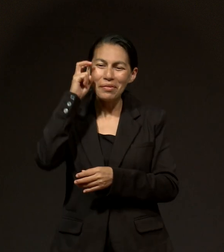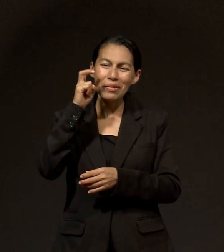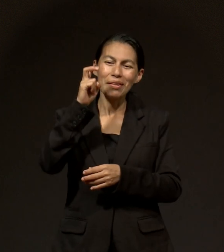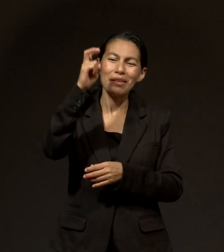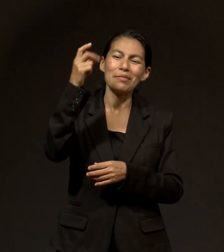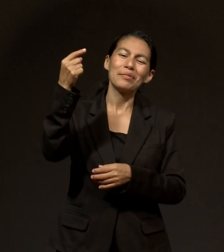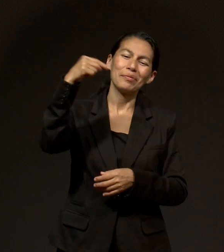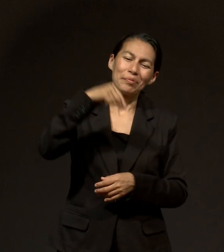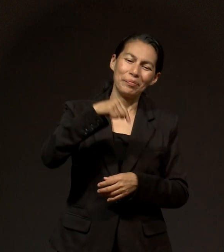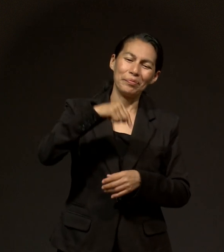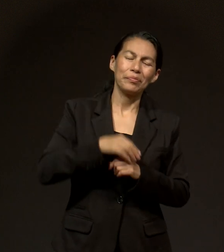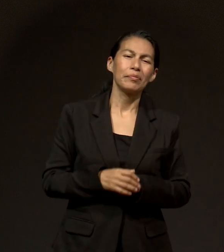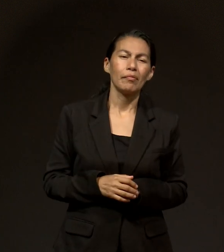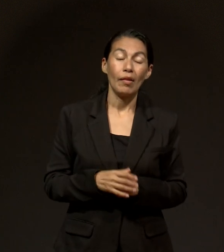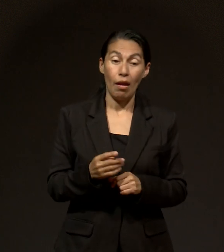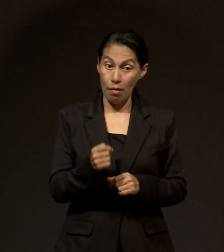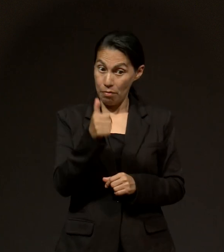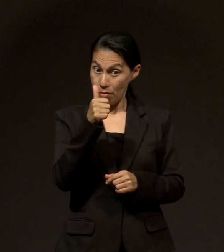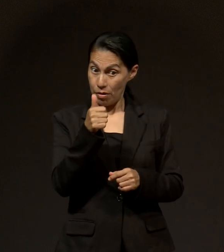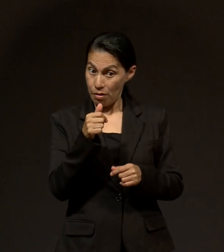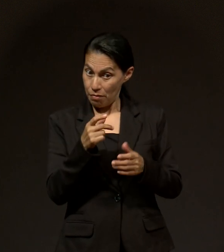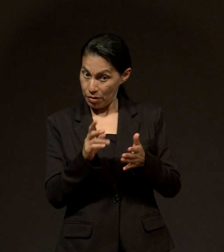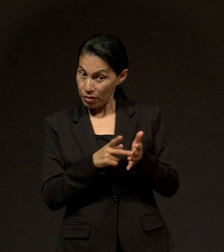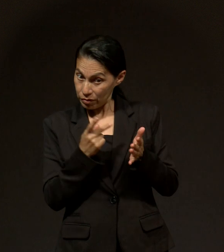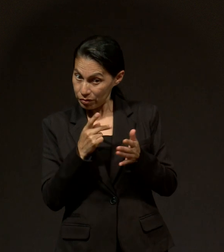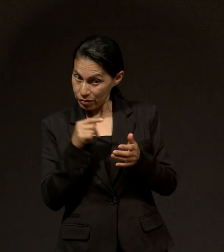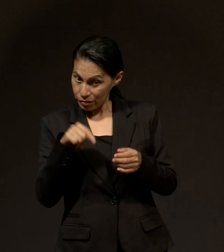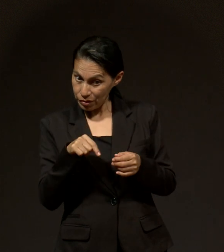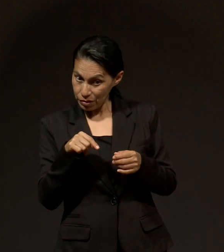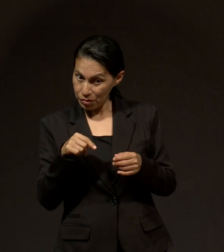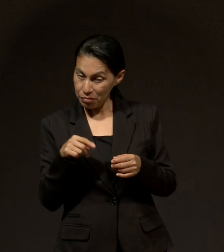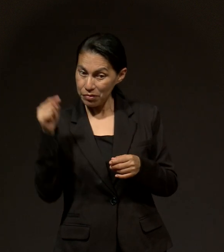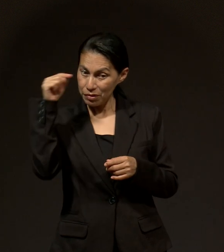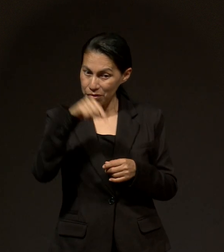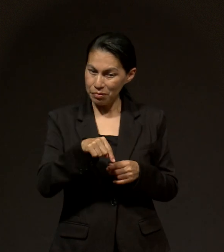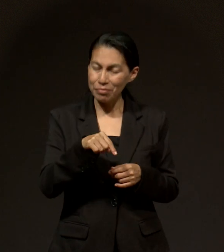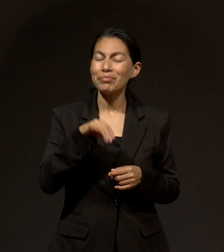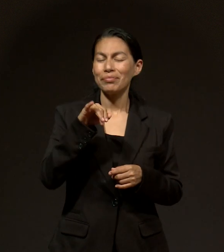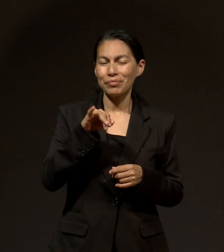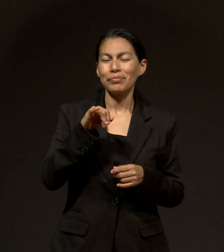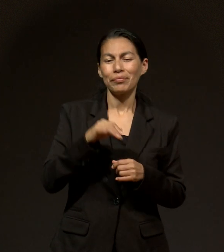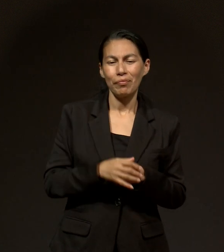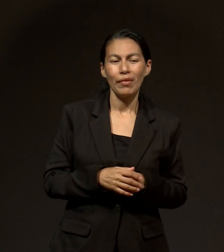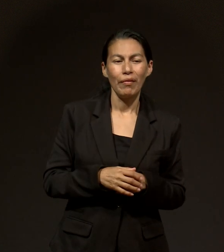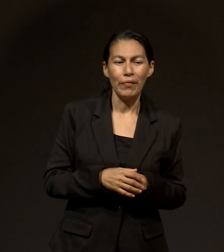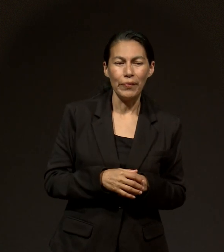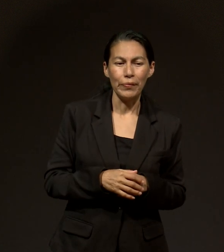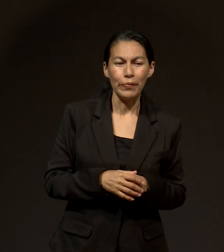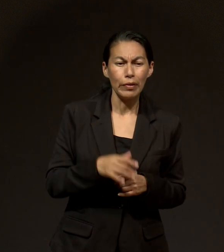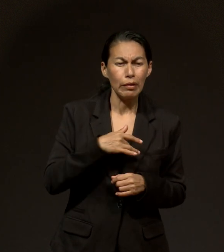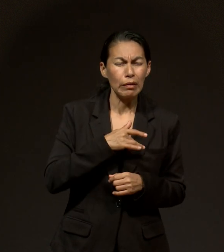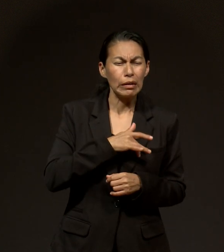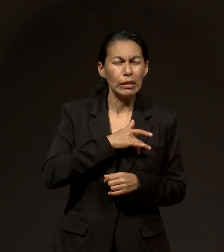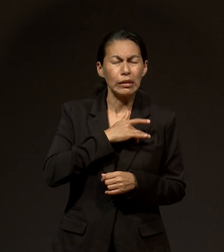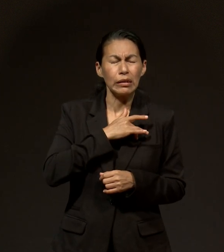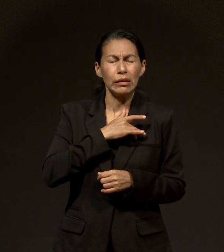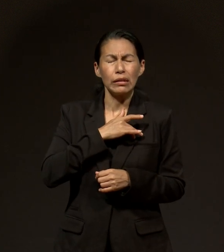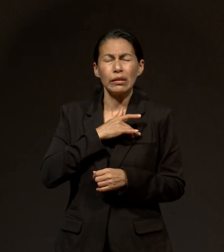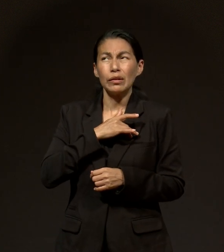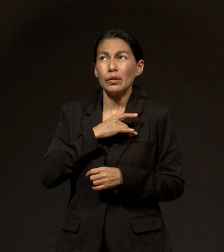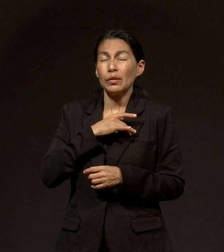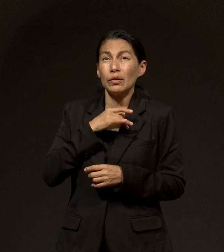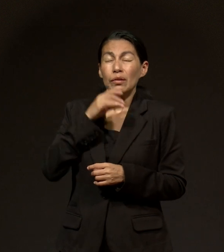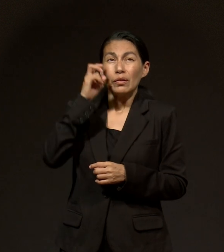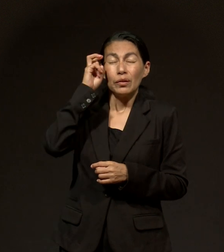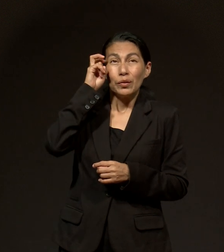aquí en Montemorelos. Tenía entre 9 y 10 años. Al llegar aquí yo lo sentí como un